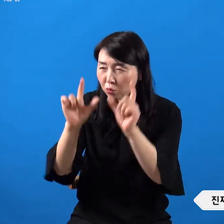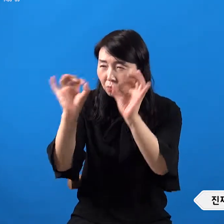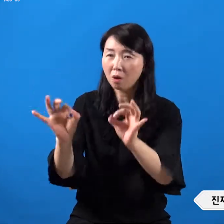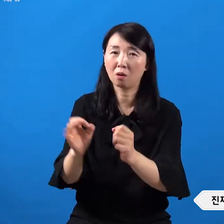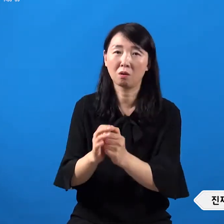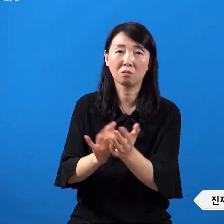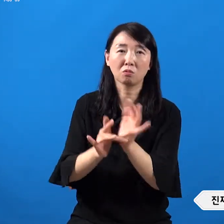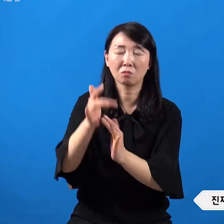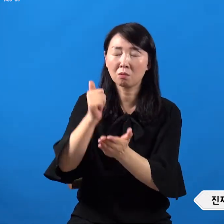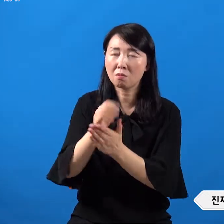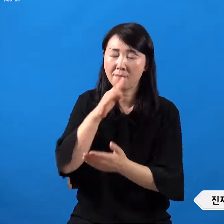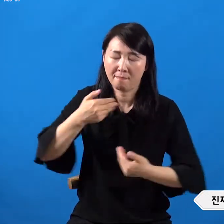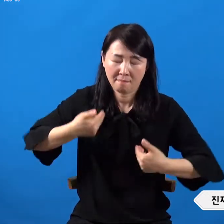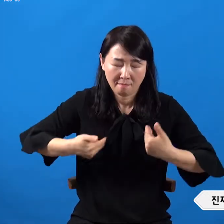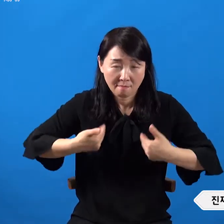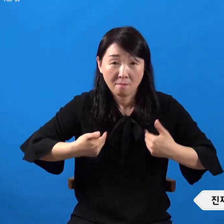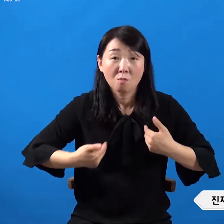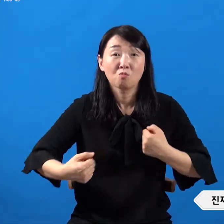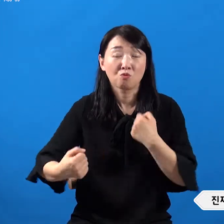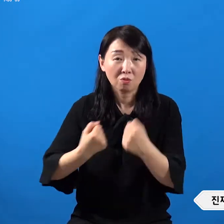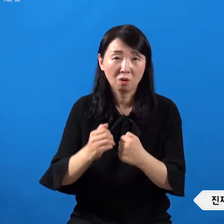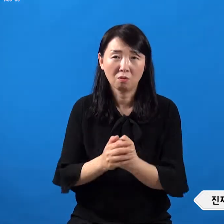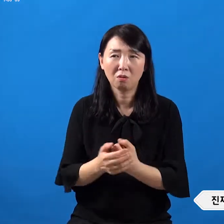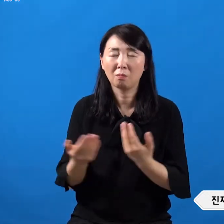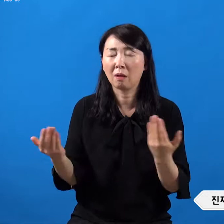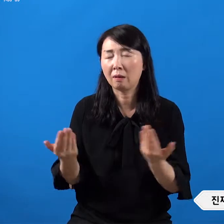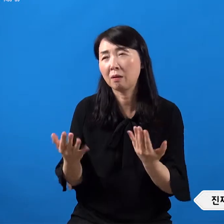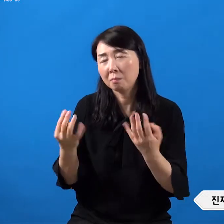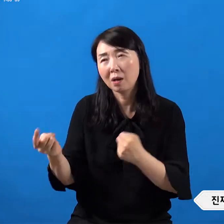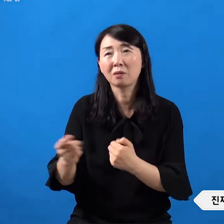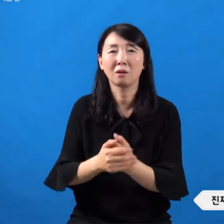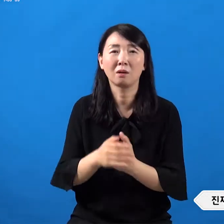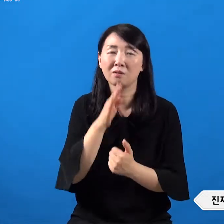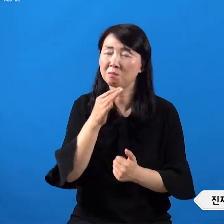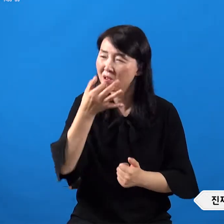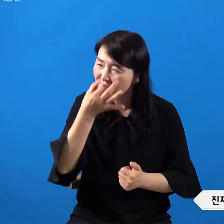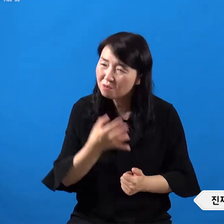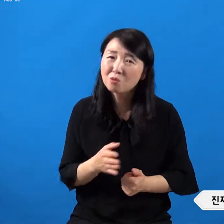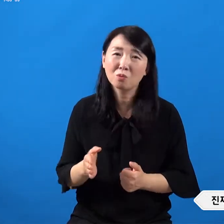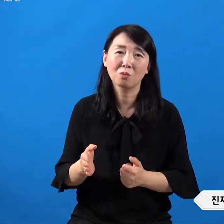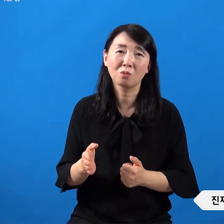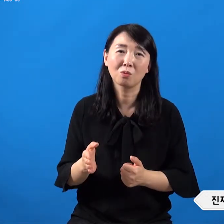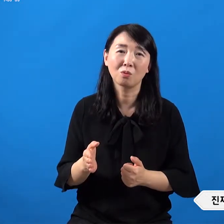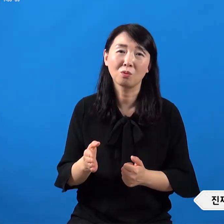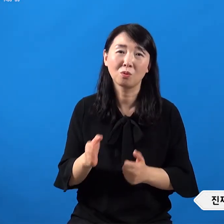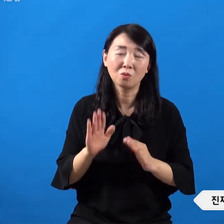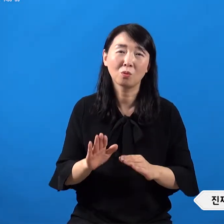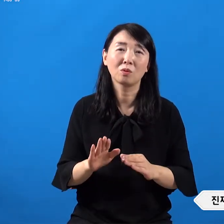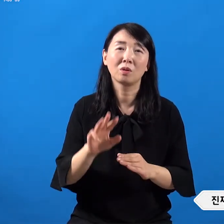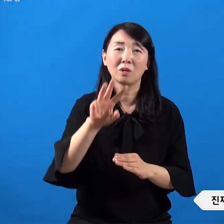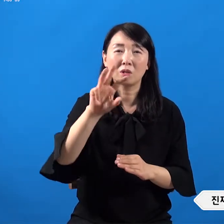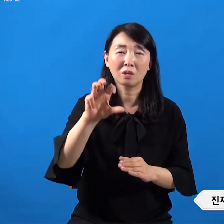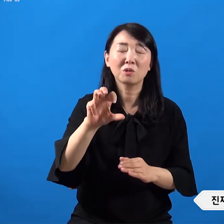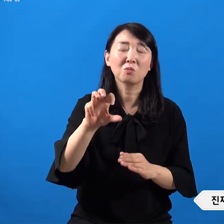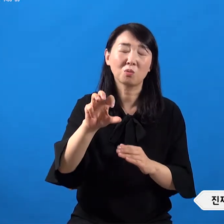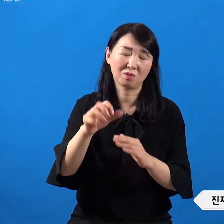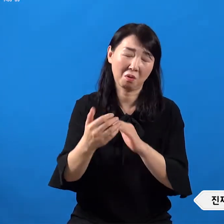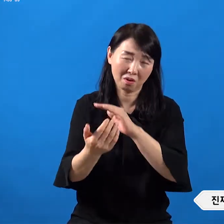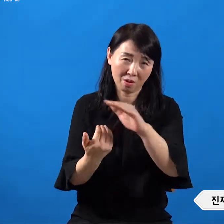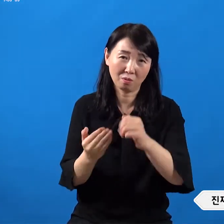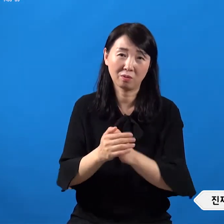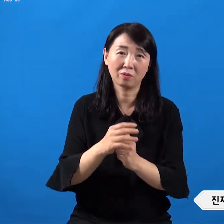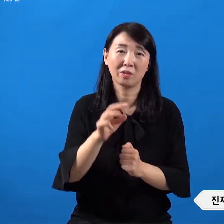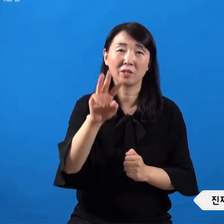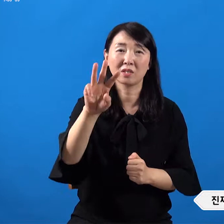보니까 예수님께서도 바쁘셨습니다. 일이 많았습니다. 힘드셨습니다. 오늘 이 35절 바로 전에